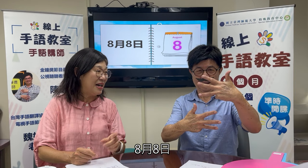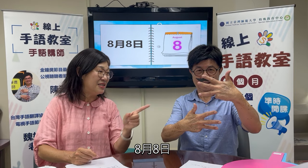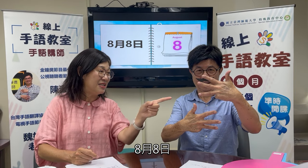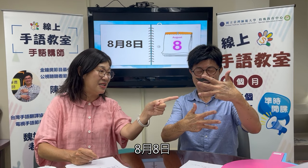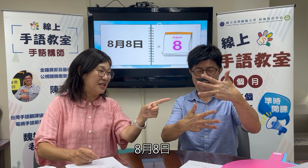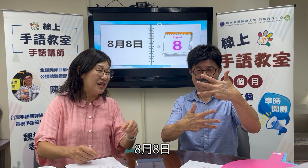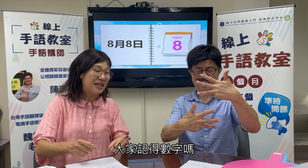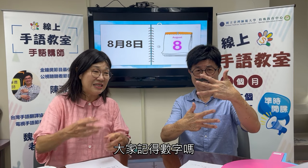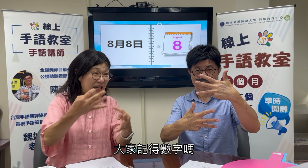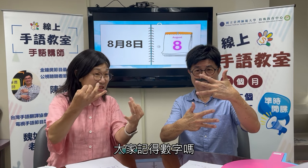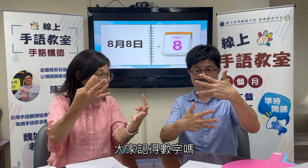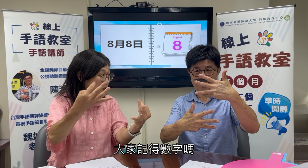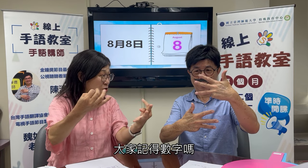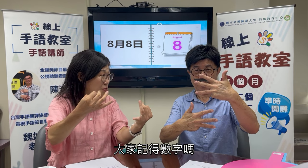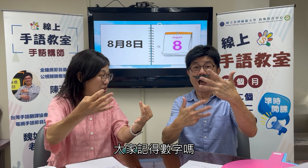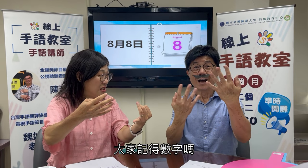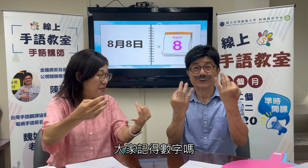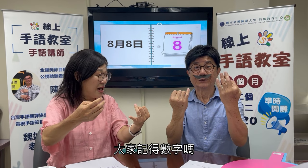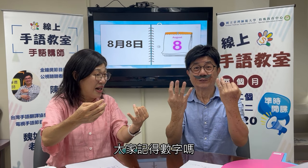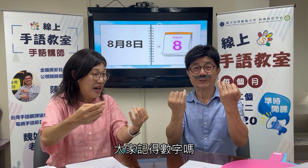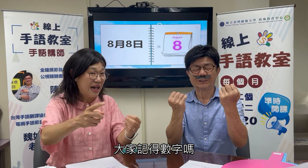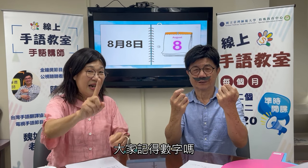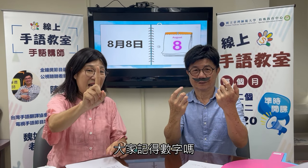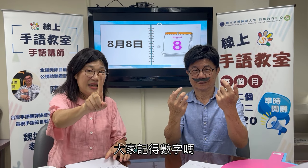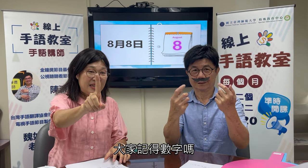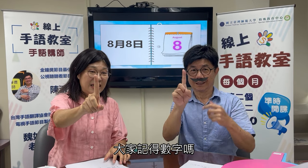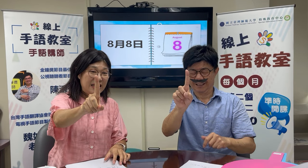8月8日，大家记得数字吗？